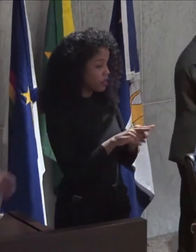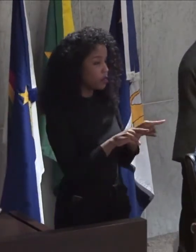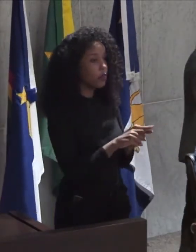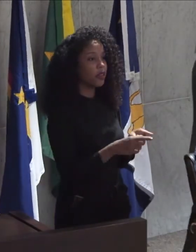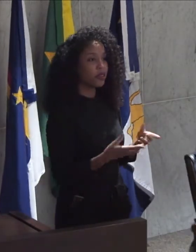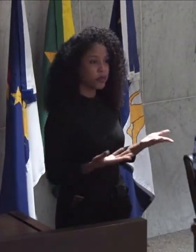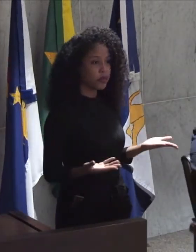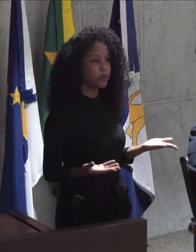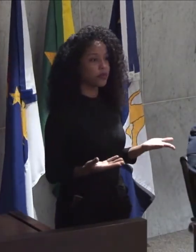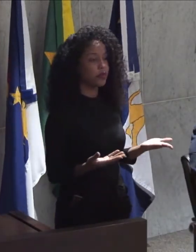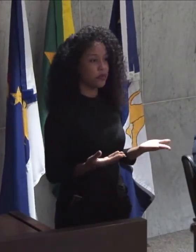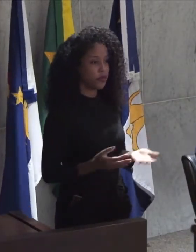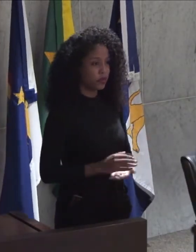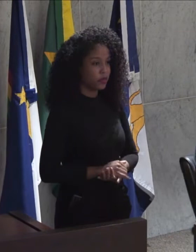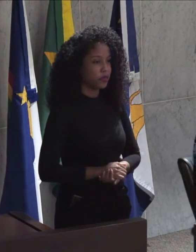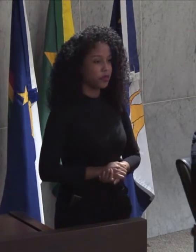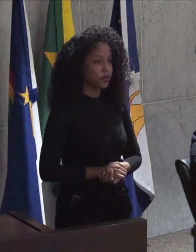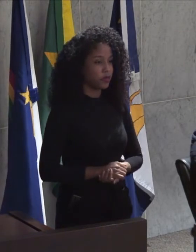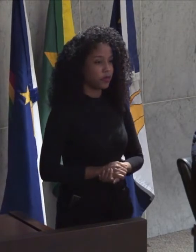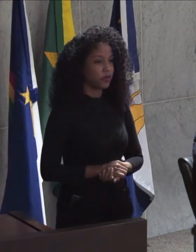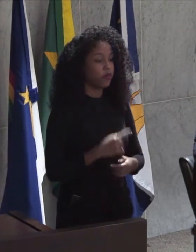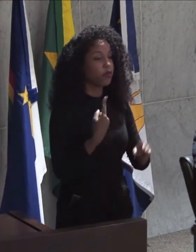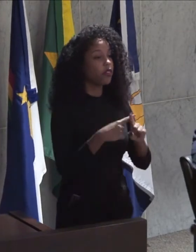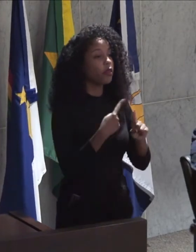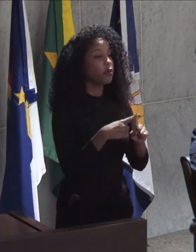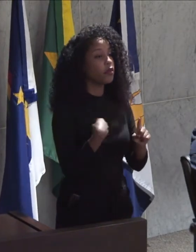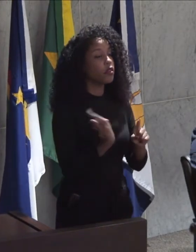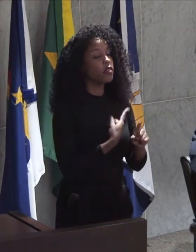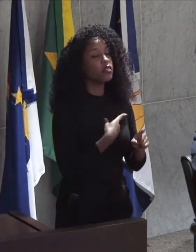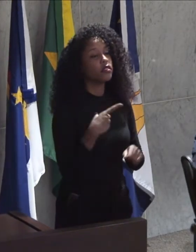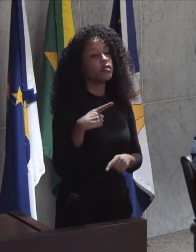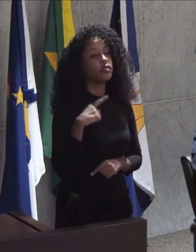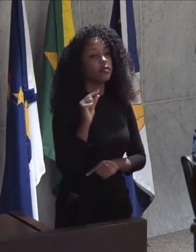meu governador, porque nós temos que ter